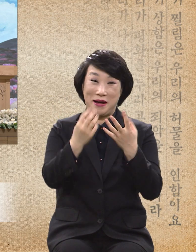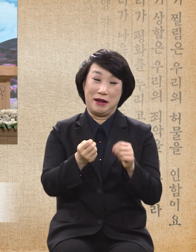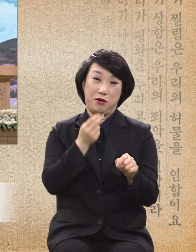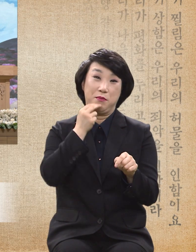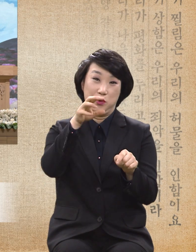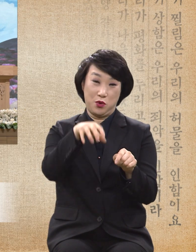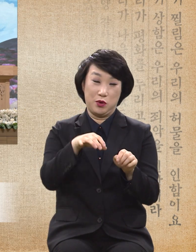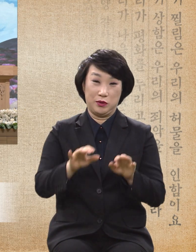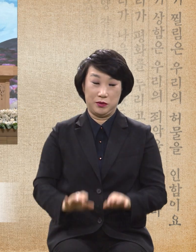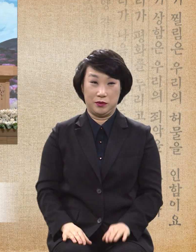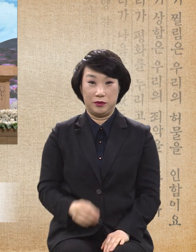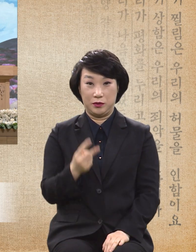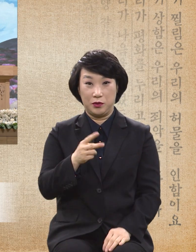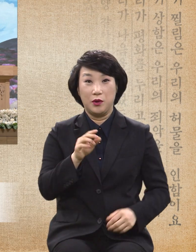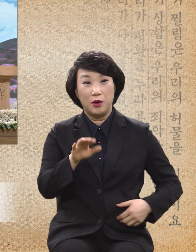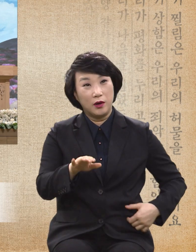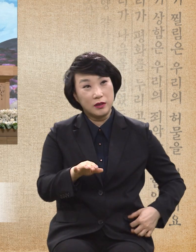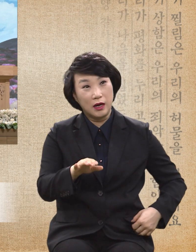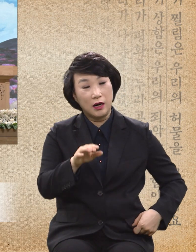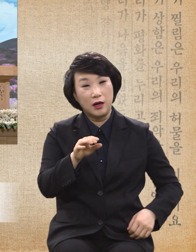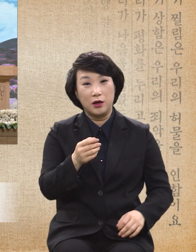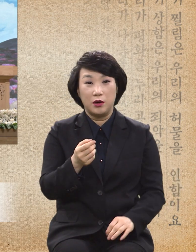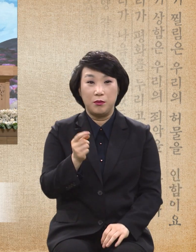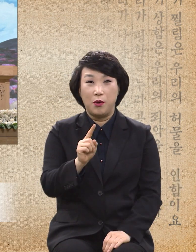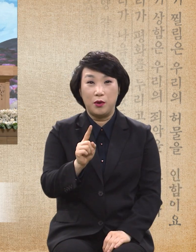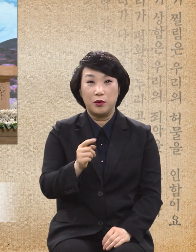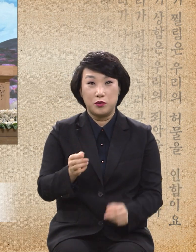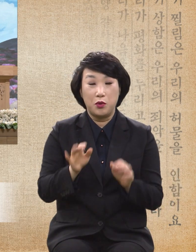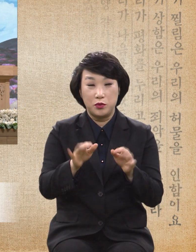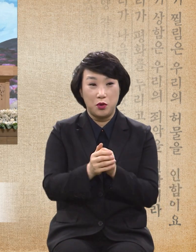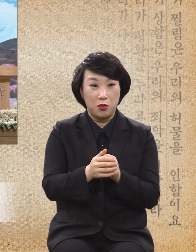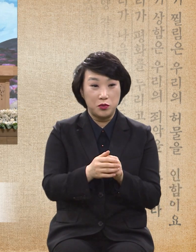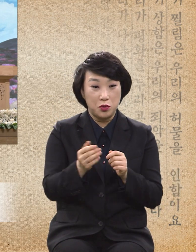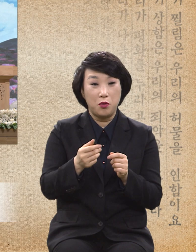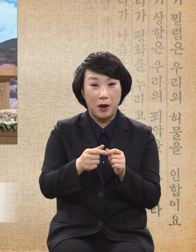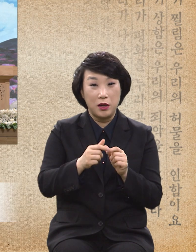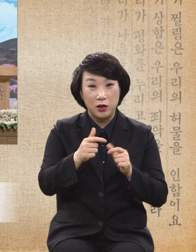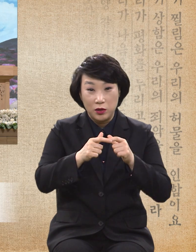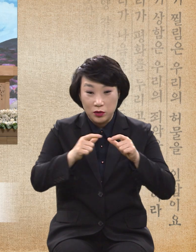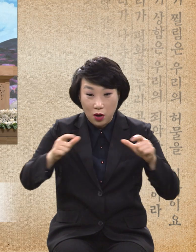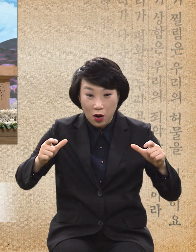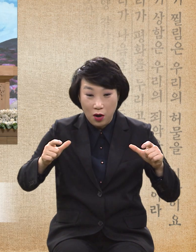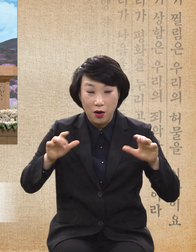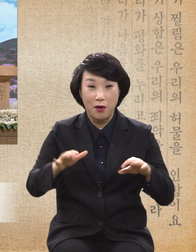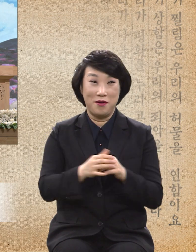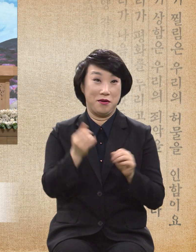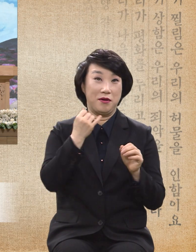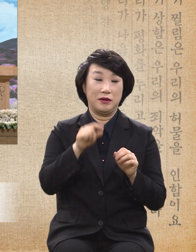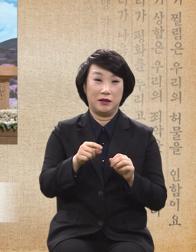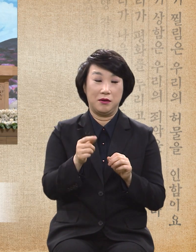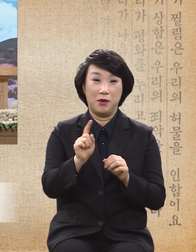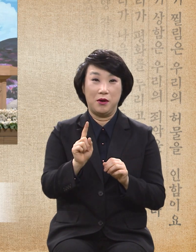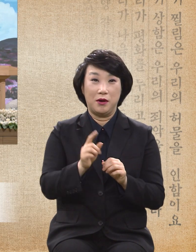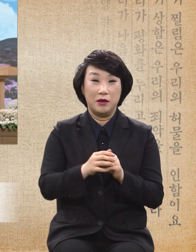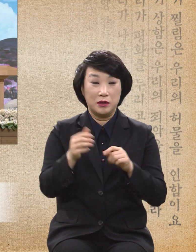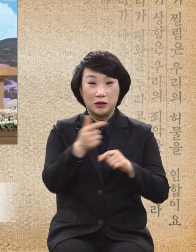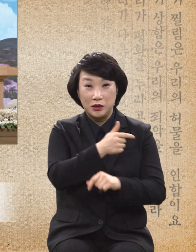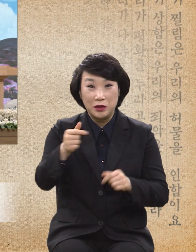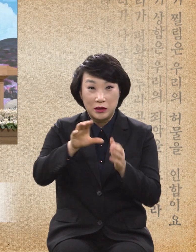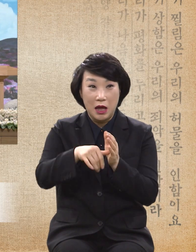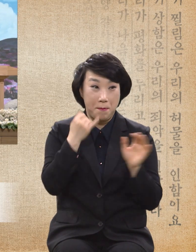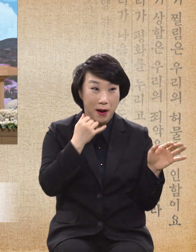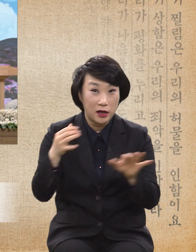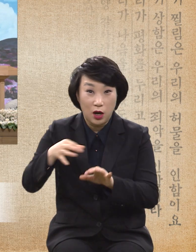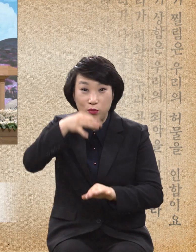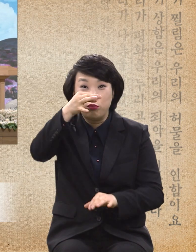그리고 조금만 이렇게 크면 바다 이렇게 부를 정도로 우리는 그런